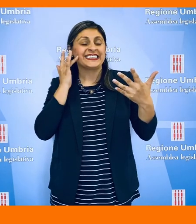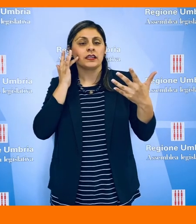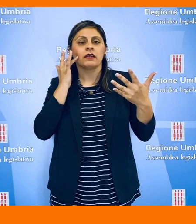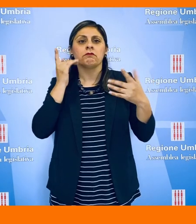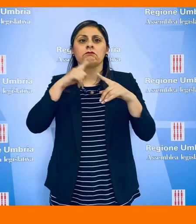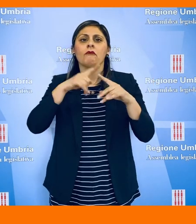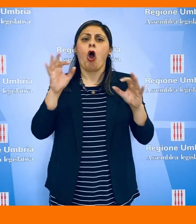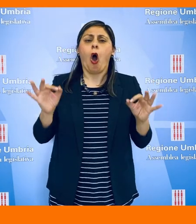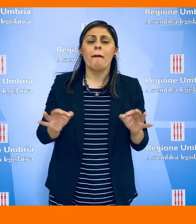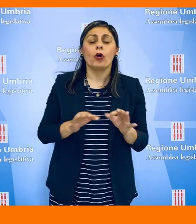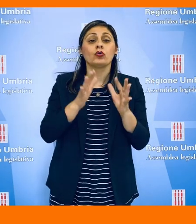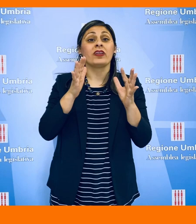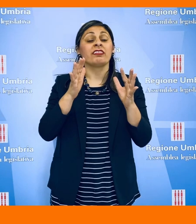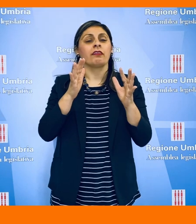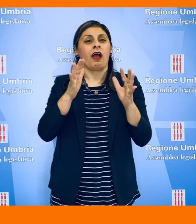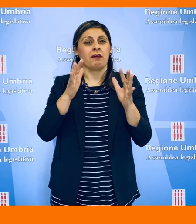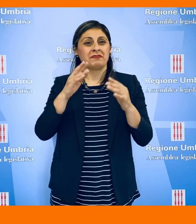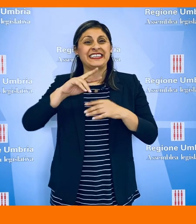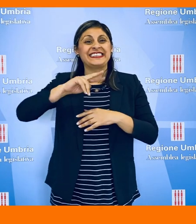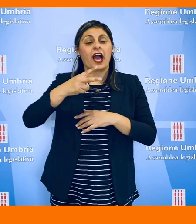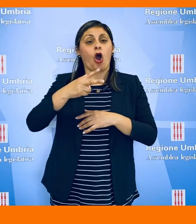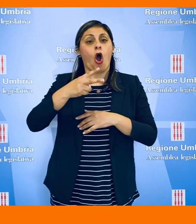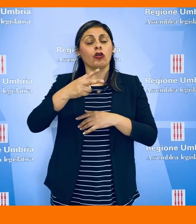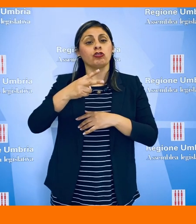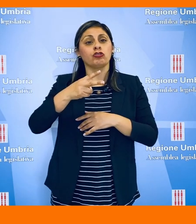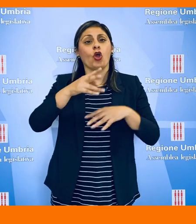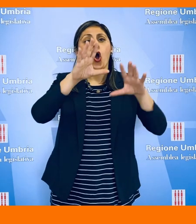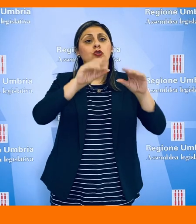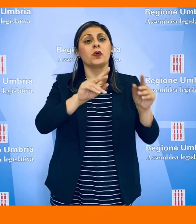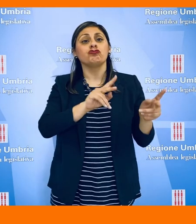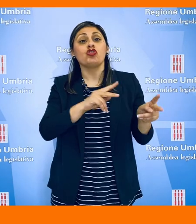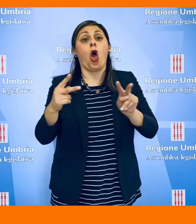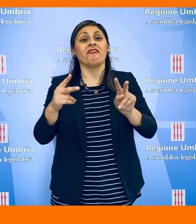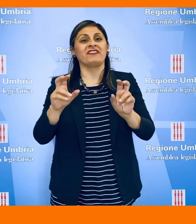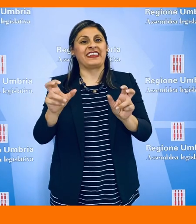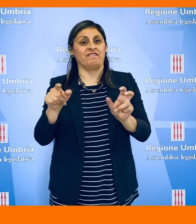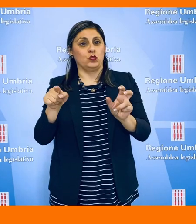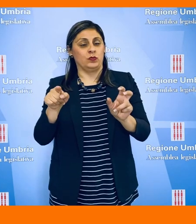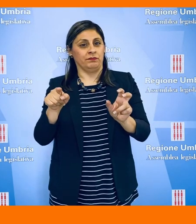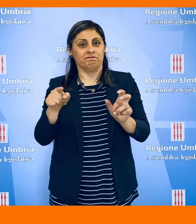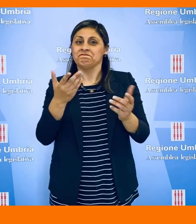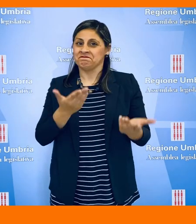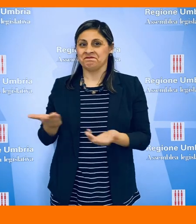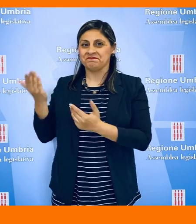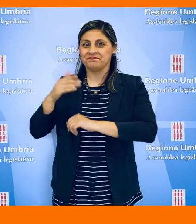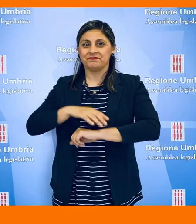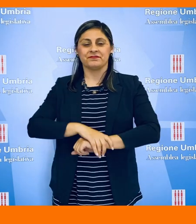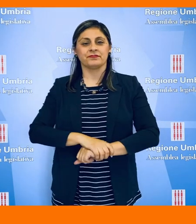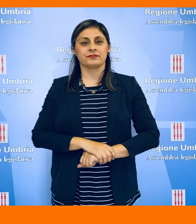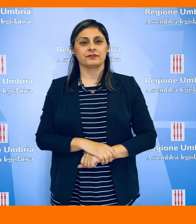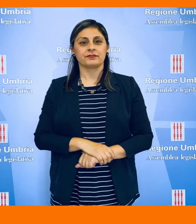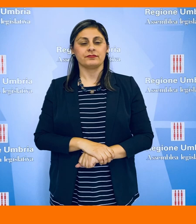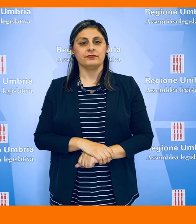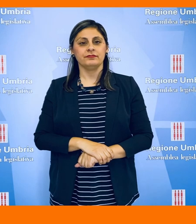rischi e opportunità del secondo switch off televisivo. Il servizio.